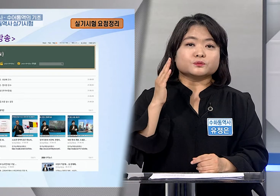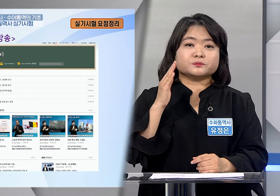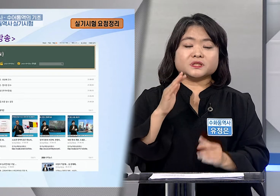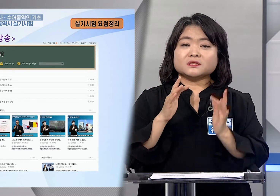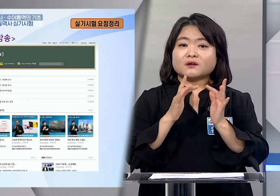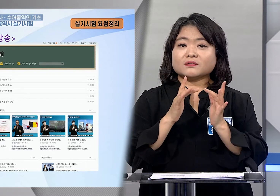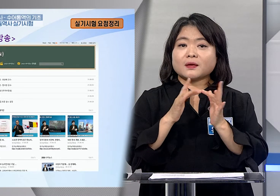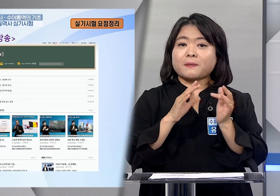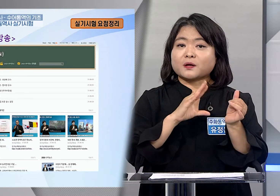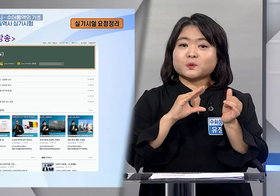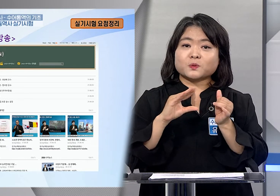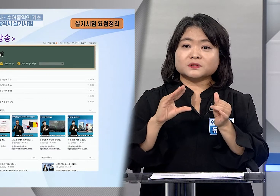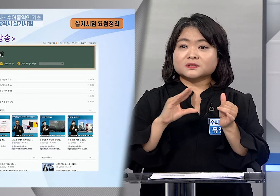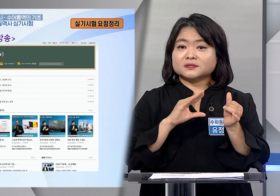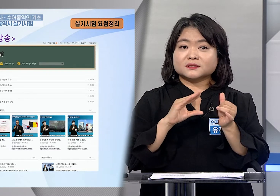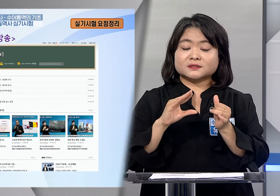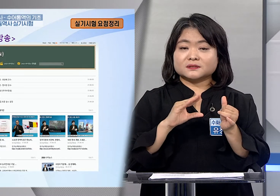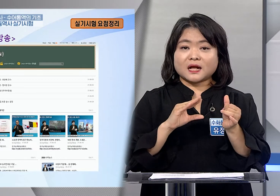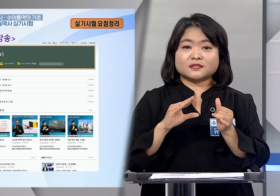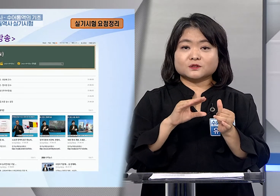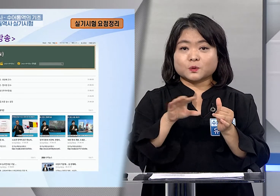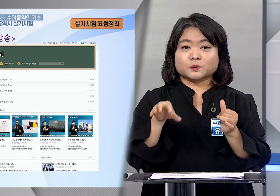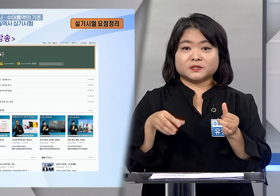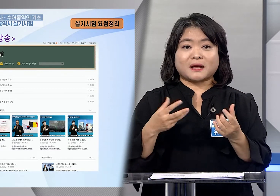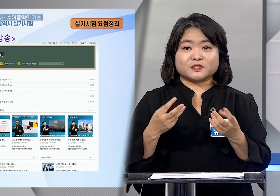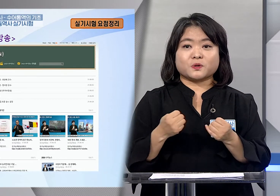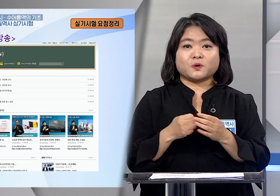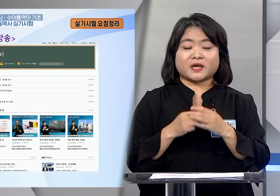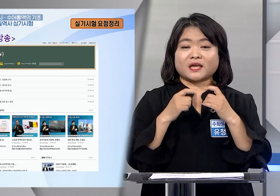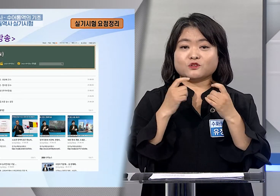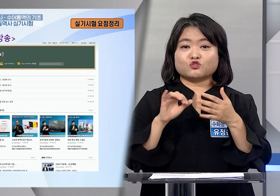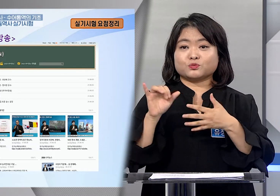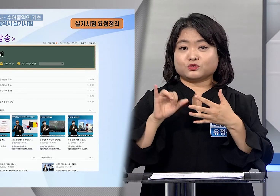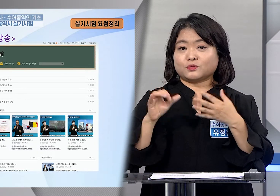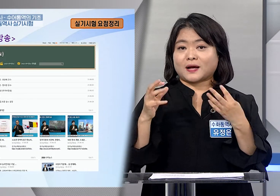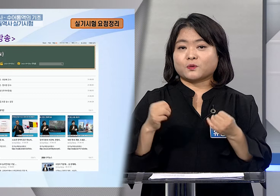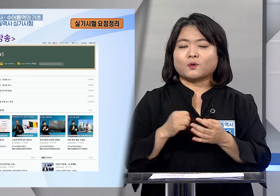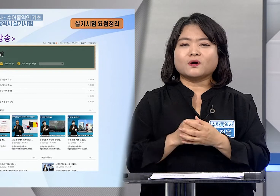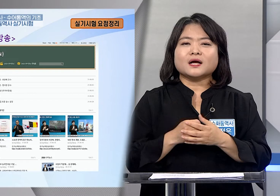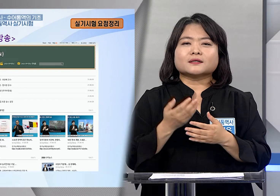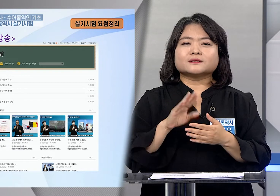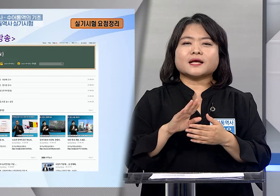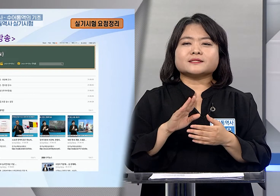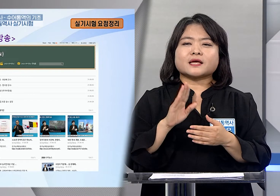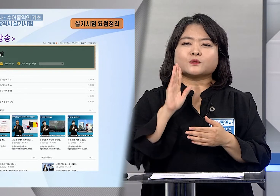요즘 인터넷 방송을 하는 곳곳이 많죠. 개인 유튜브들도 많고. 그런데 이제